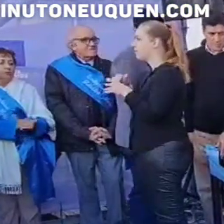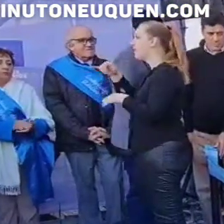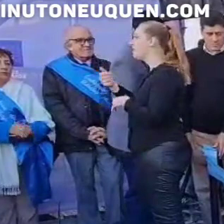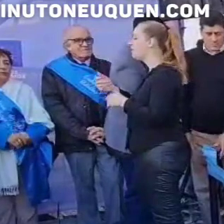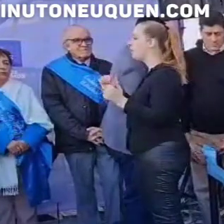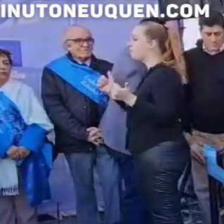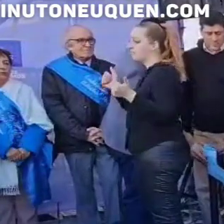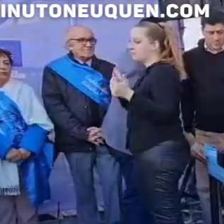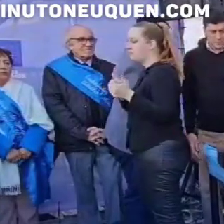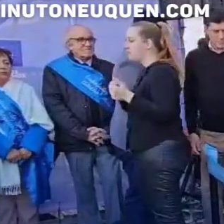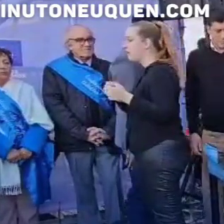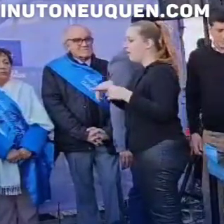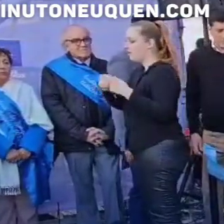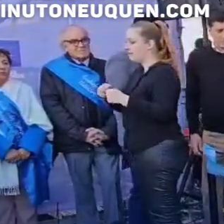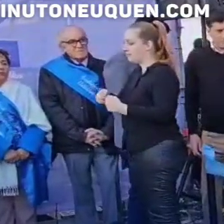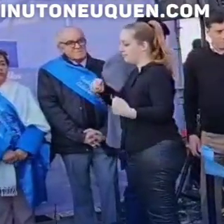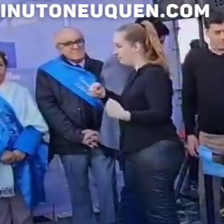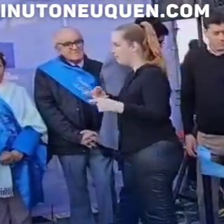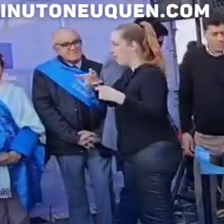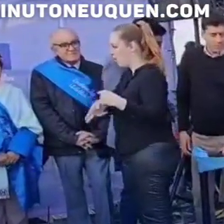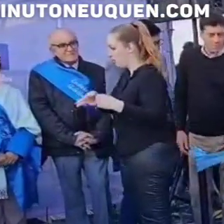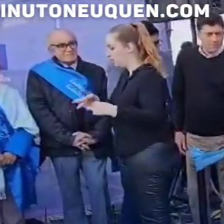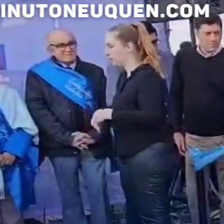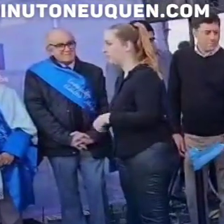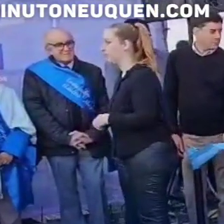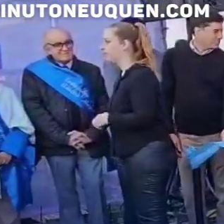acercarse, a realizar el corte de cinta